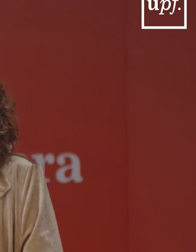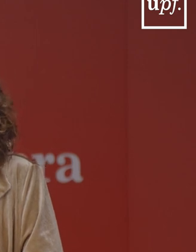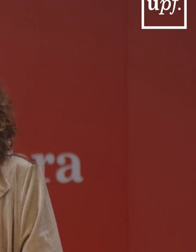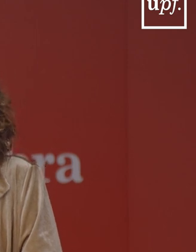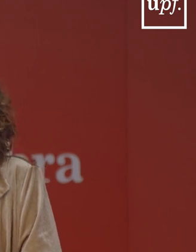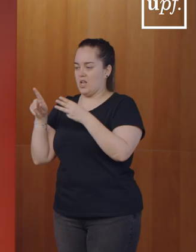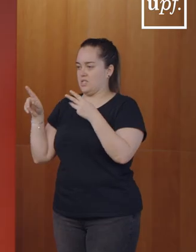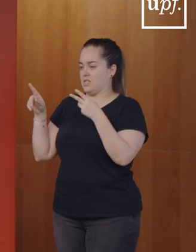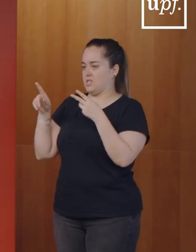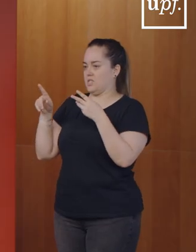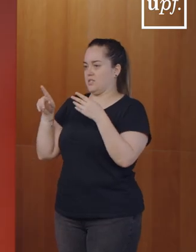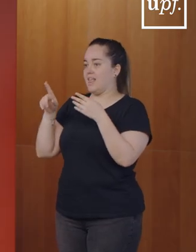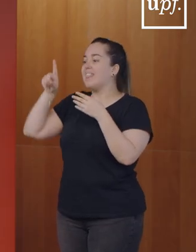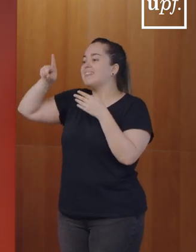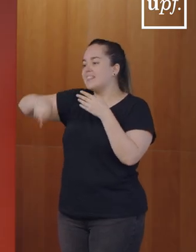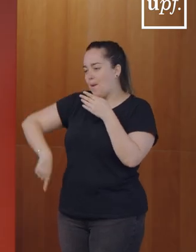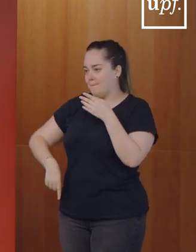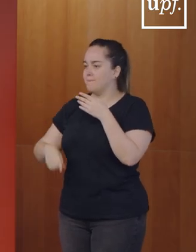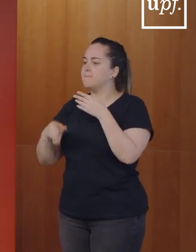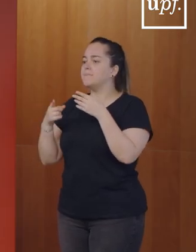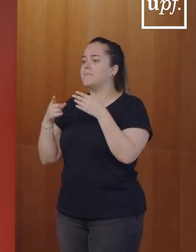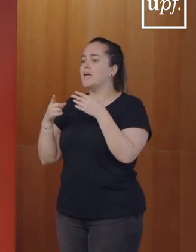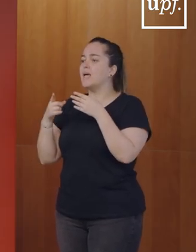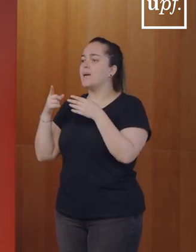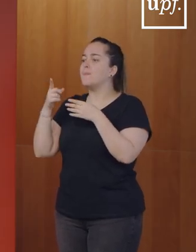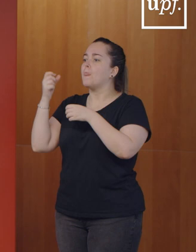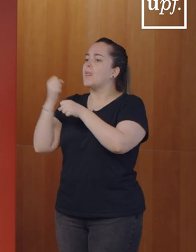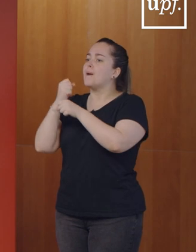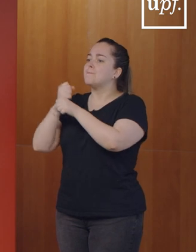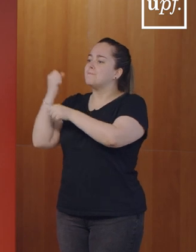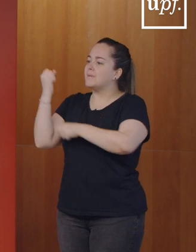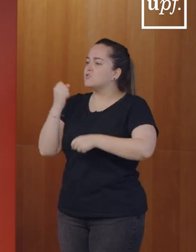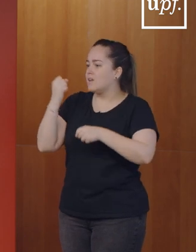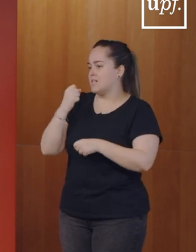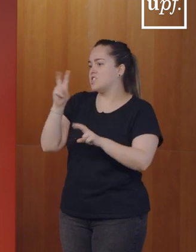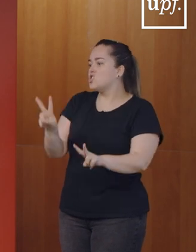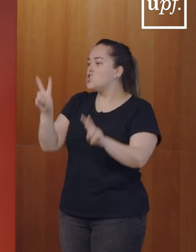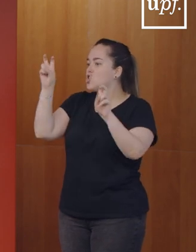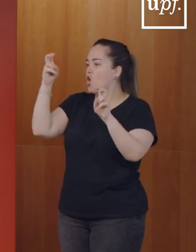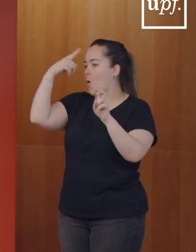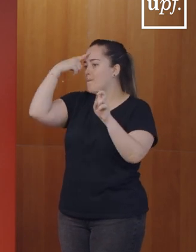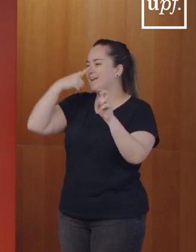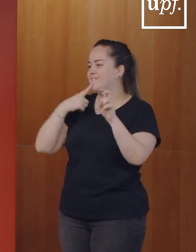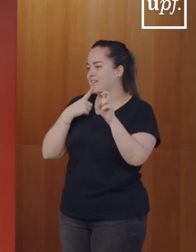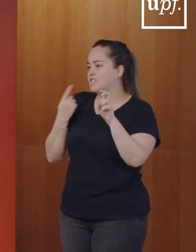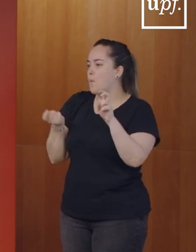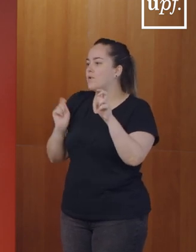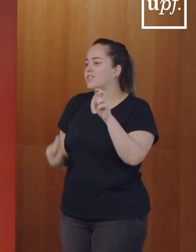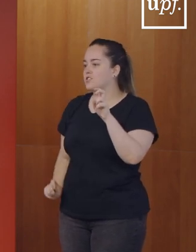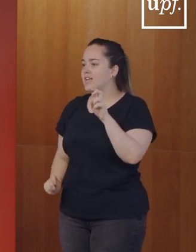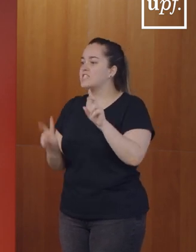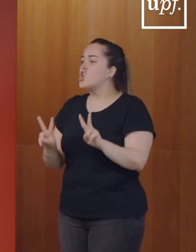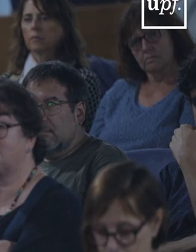nostres plantilles. Passa per tecnificar el personal i contractar nous perfils professionals que responguin a les